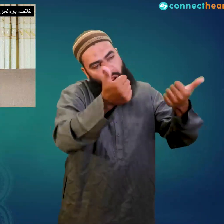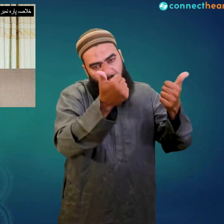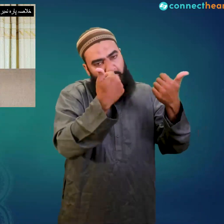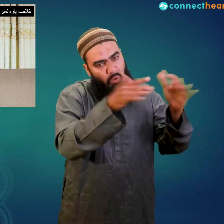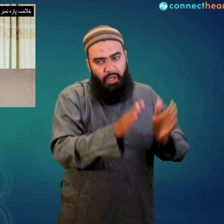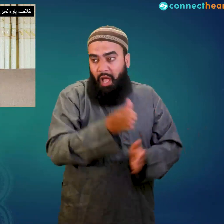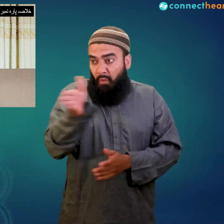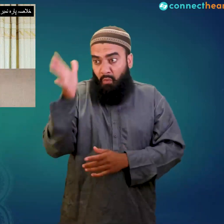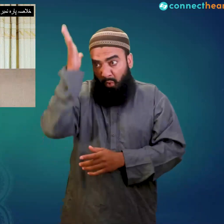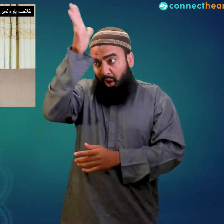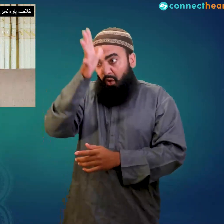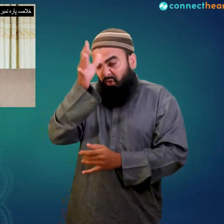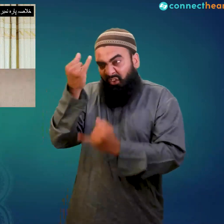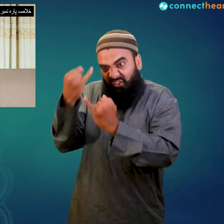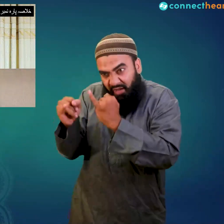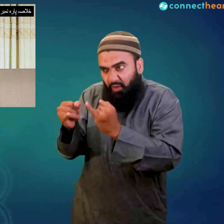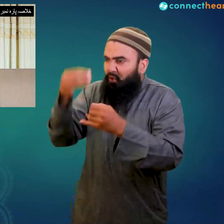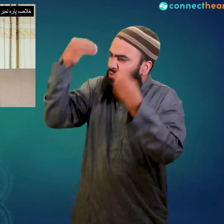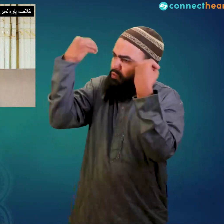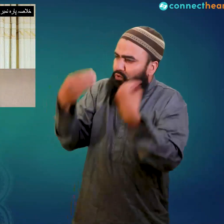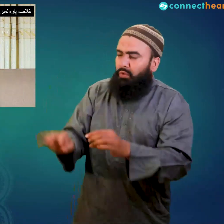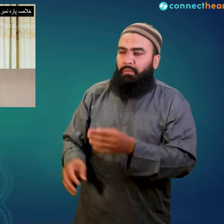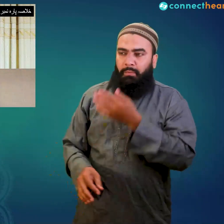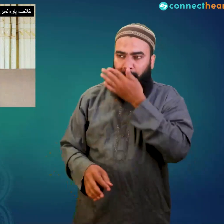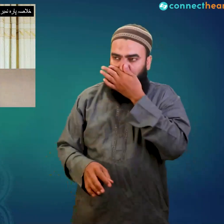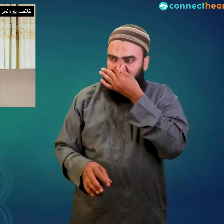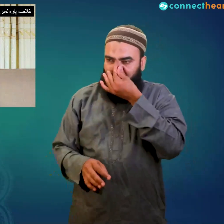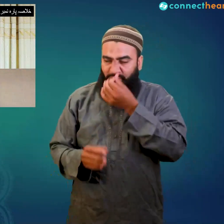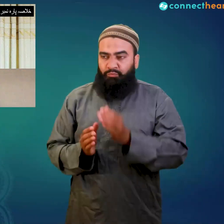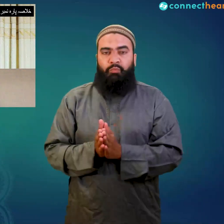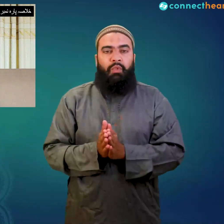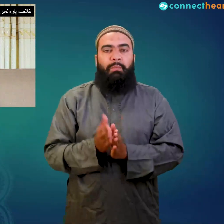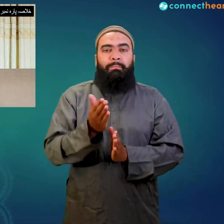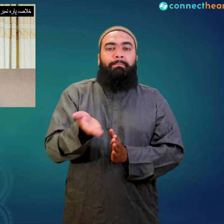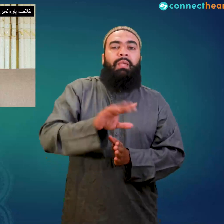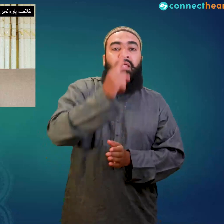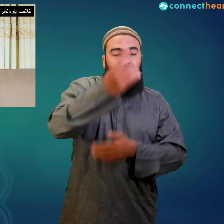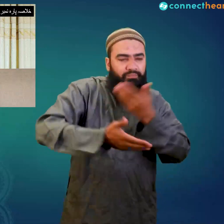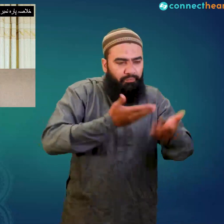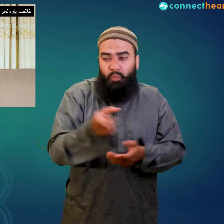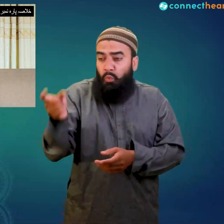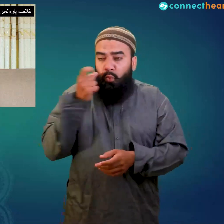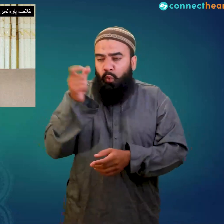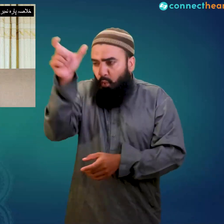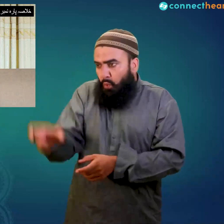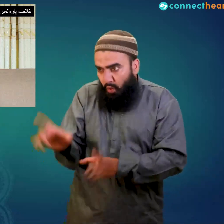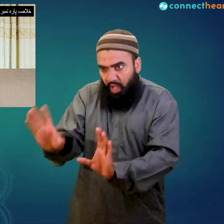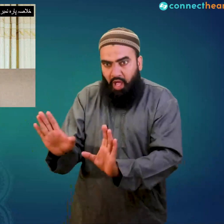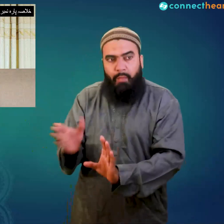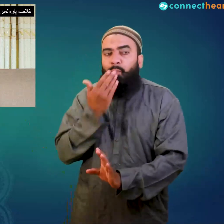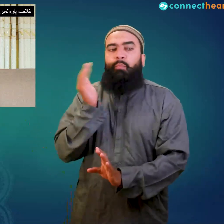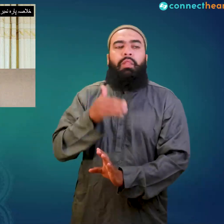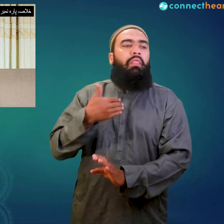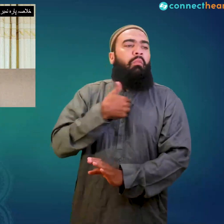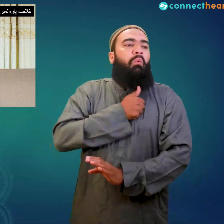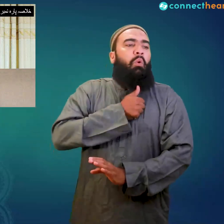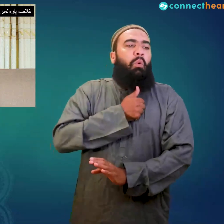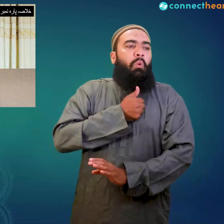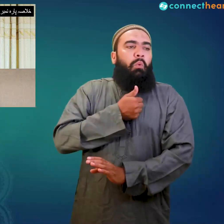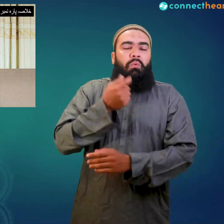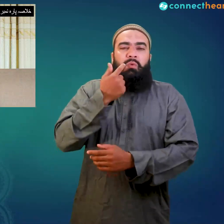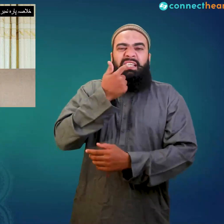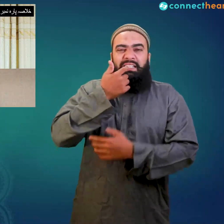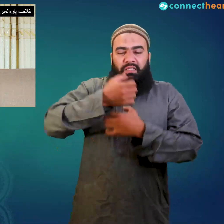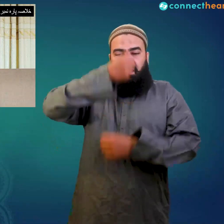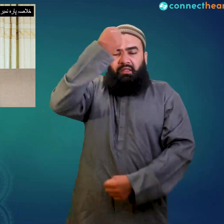مثالیں بیان فرمائی گئیں۔ ایک یہ کہ یہ لوگ ایک مردہ لاش کی طرح ہیں، اس لیے ان کو یہ پیغام حق